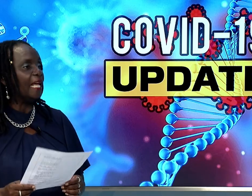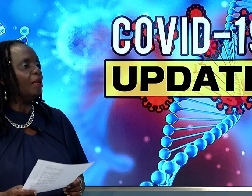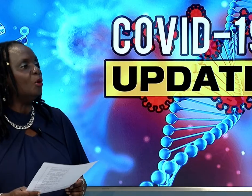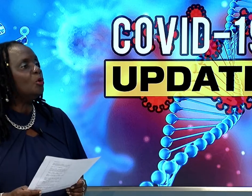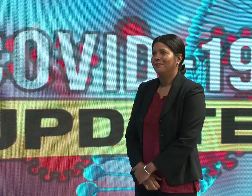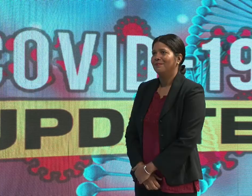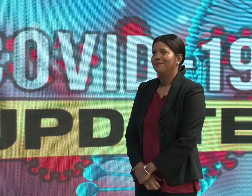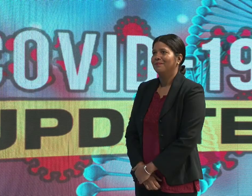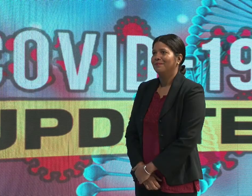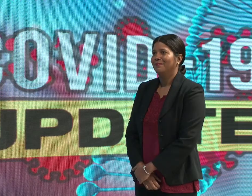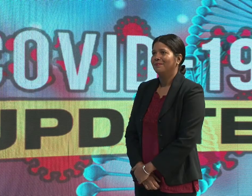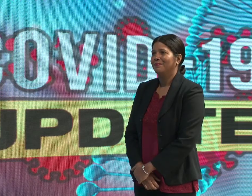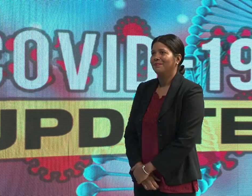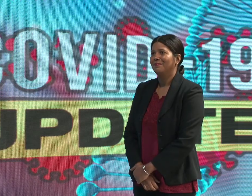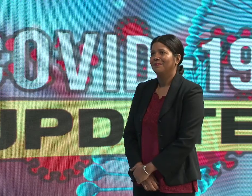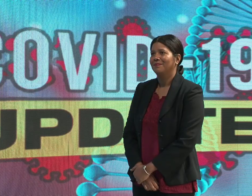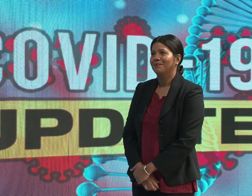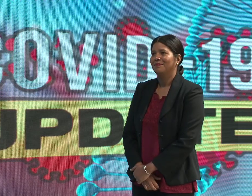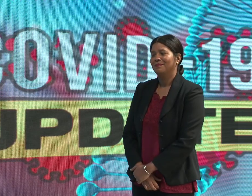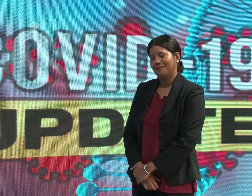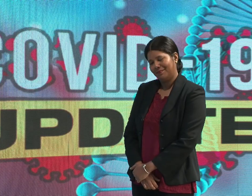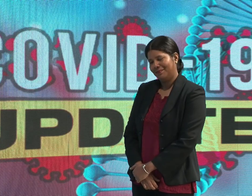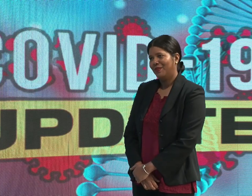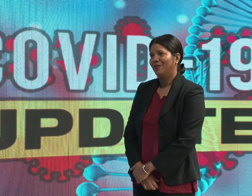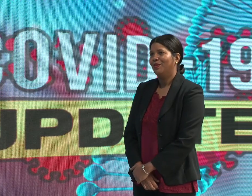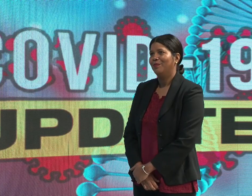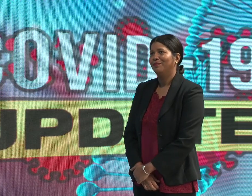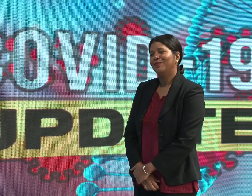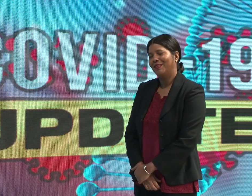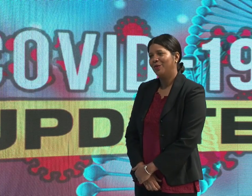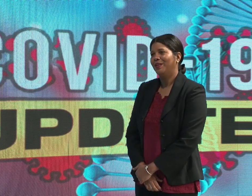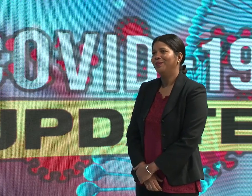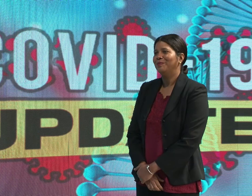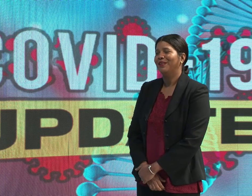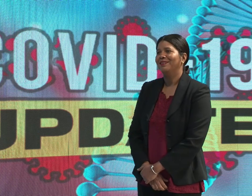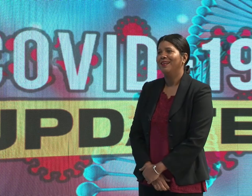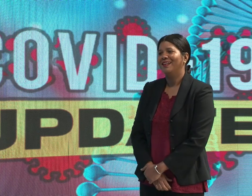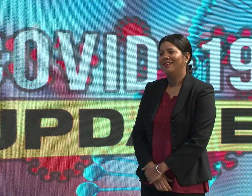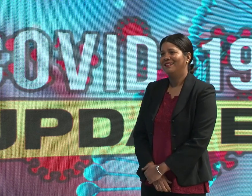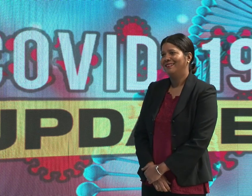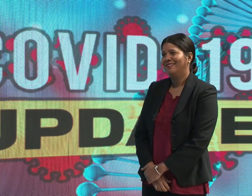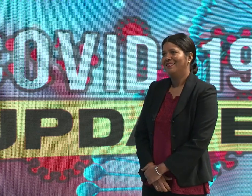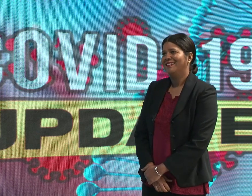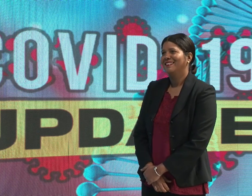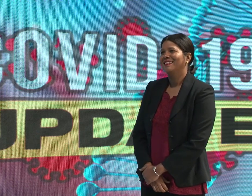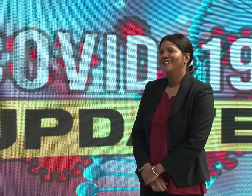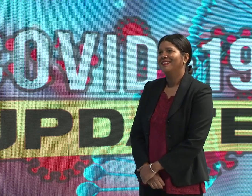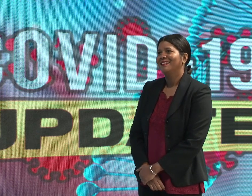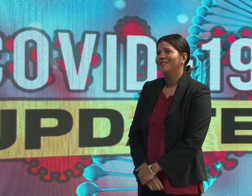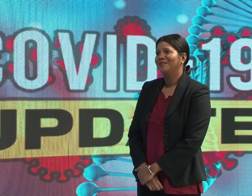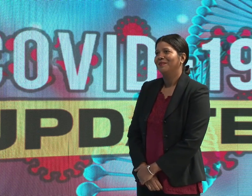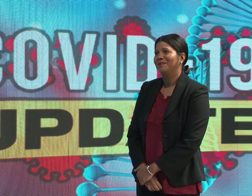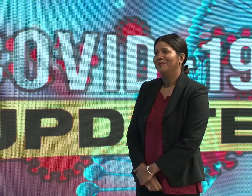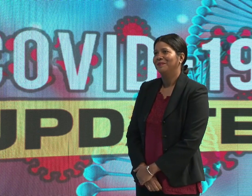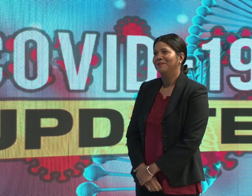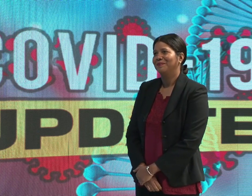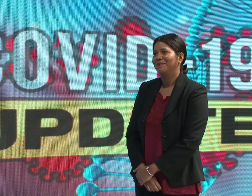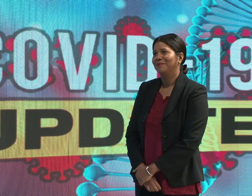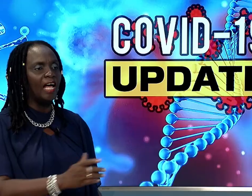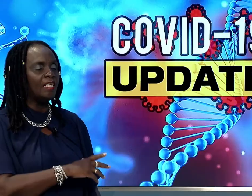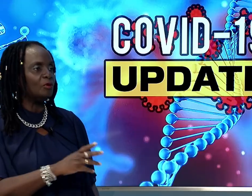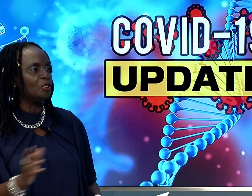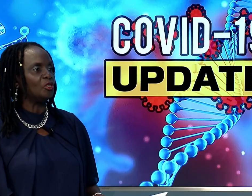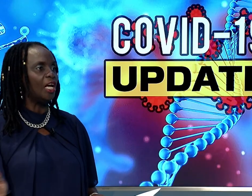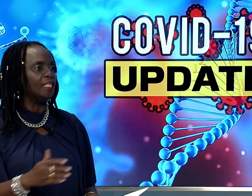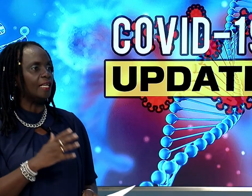Angela Salmo, directeur sociale zaken. Welkom. Dankjewel. Goedemorgen, Carla. Goed zo. Dus met u kunnen we